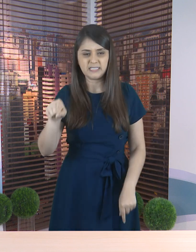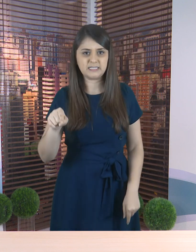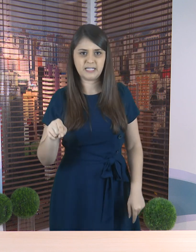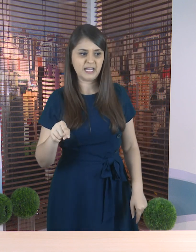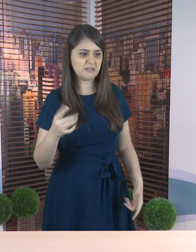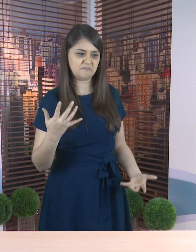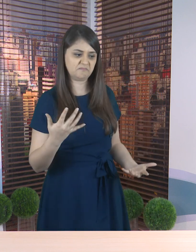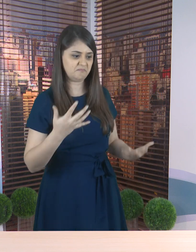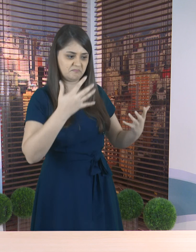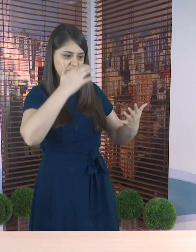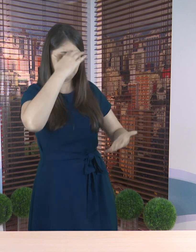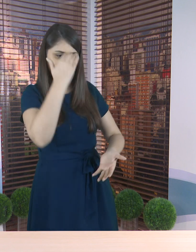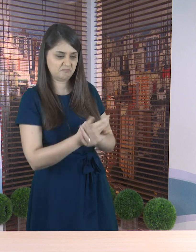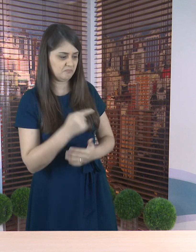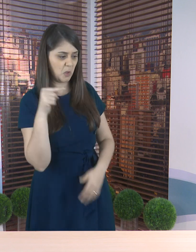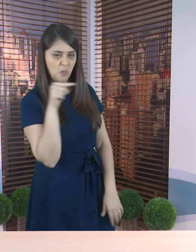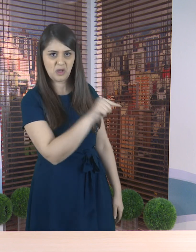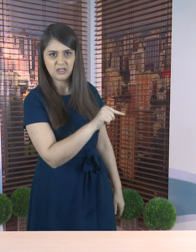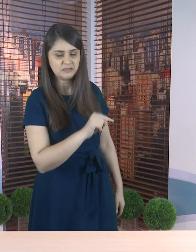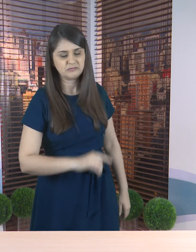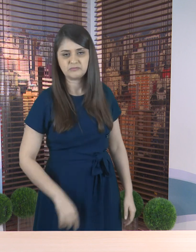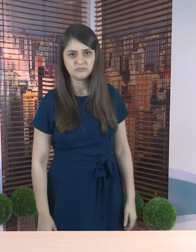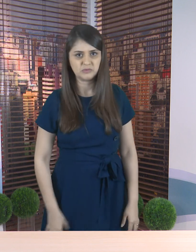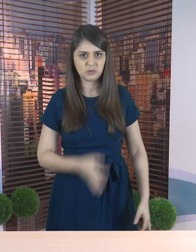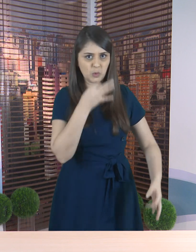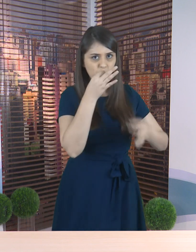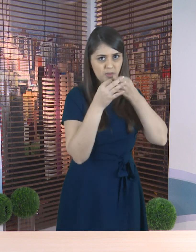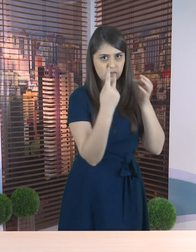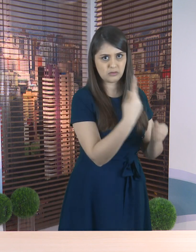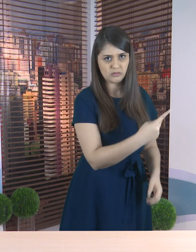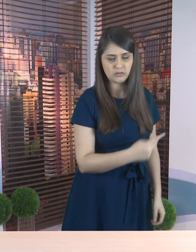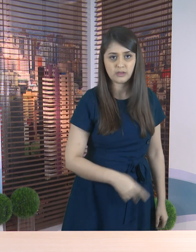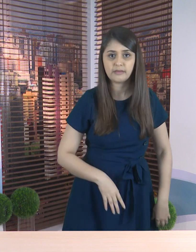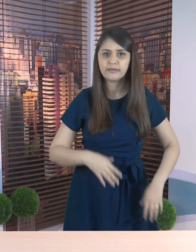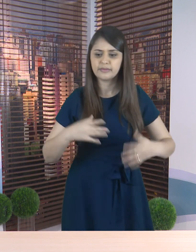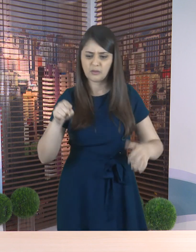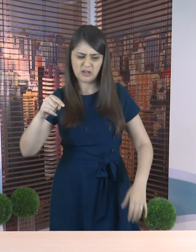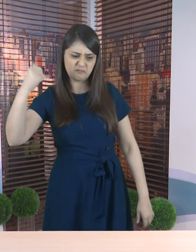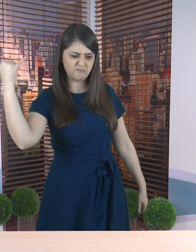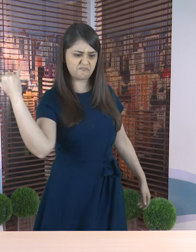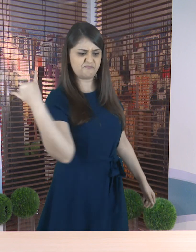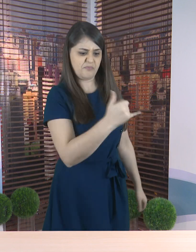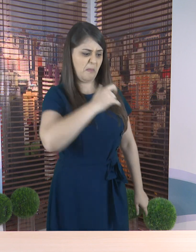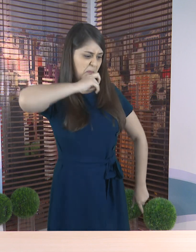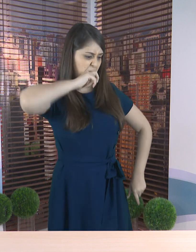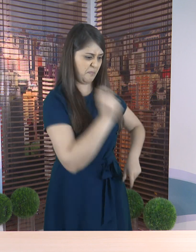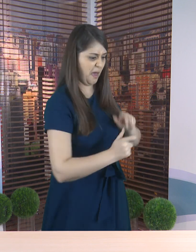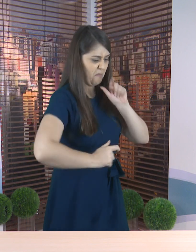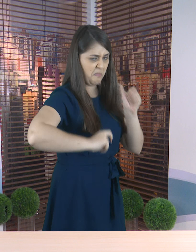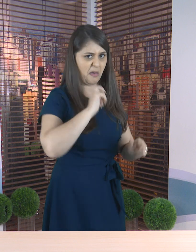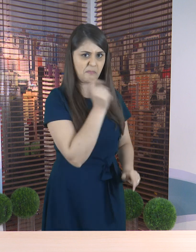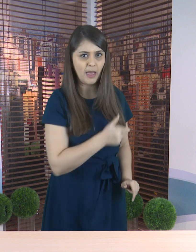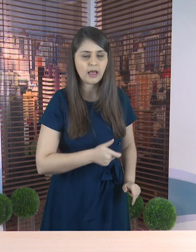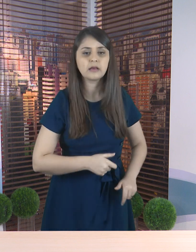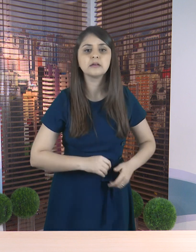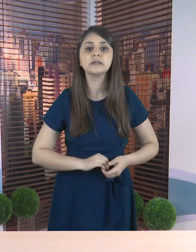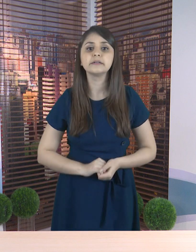Zofar vai insistir na tese de que o justo não passa por tribulação, à semelhança do que já vimos nos pensamentos